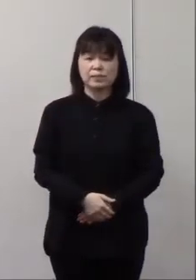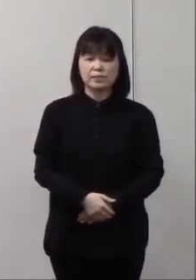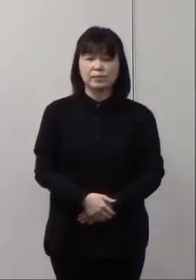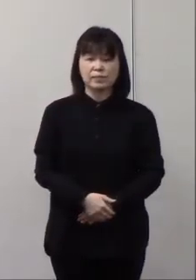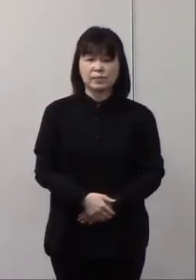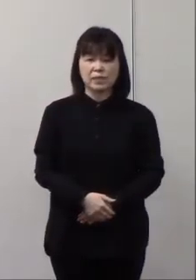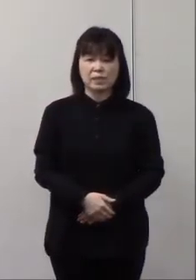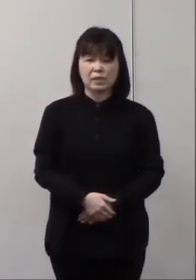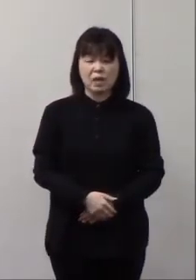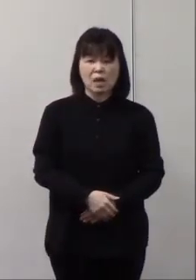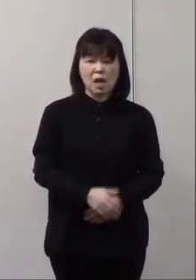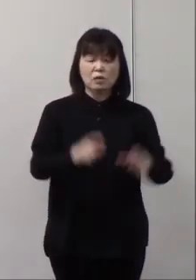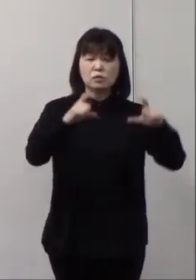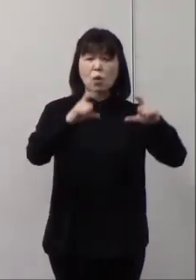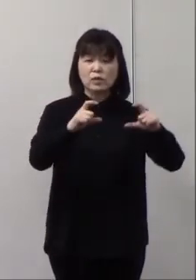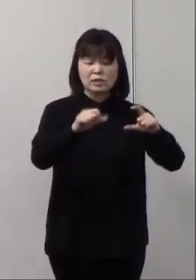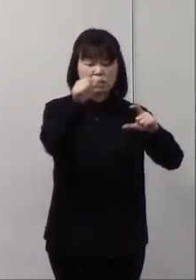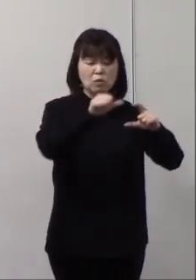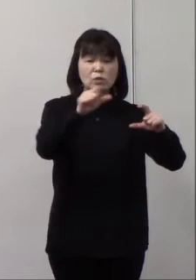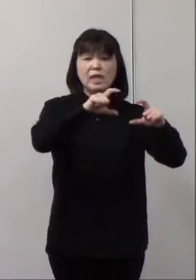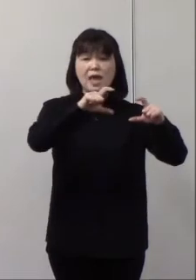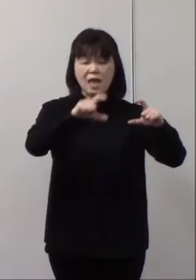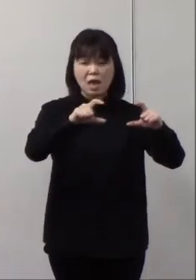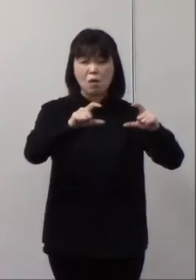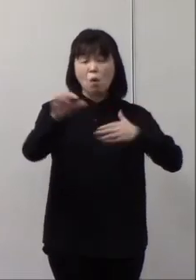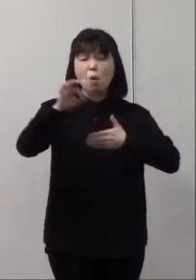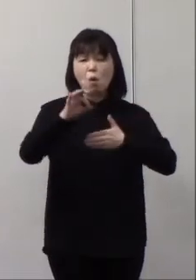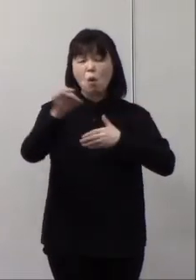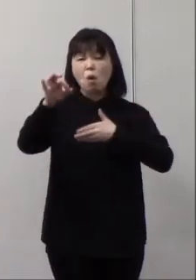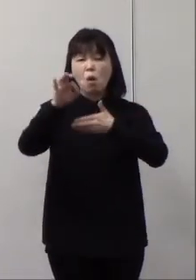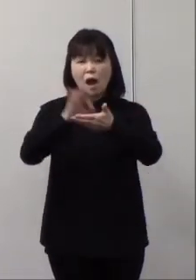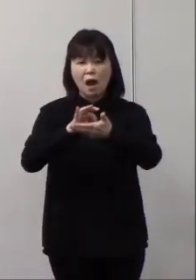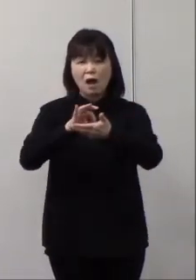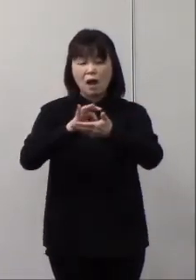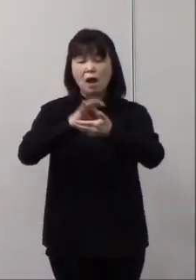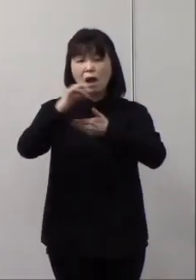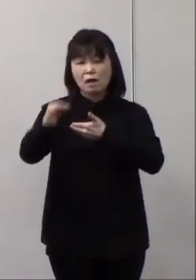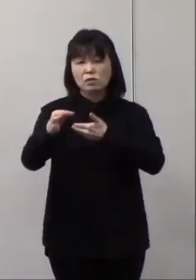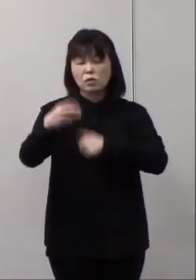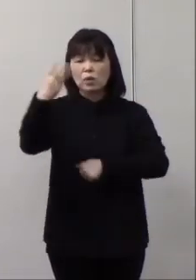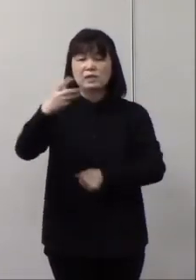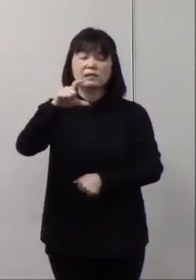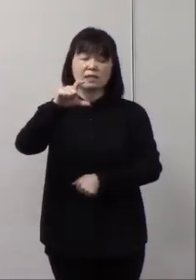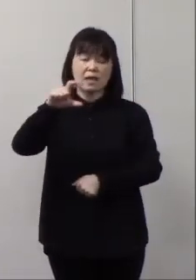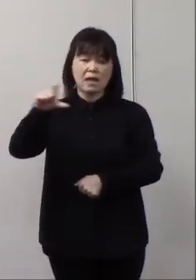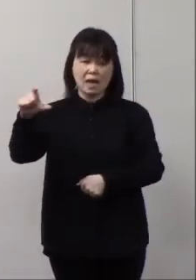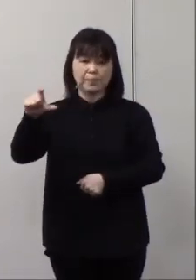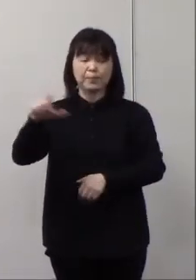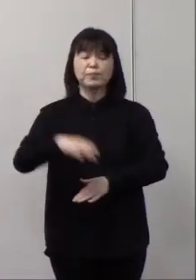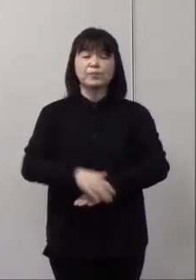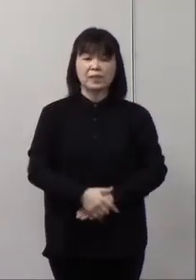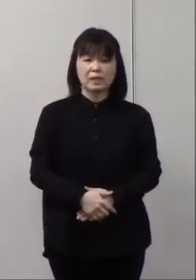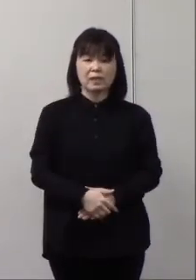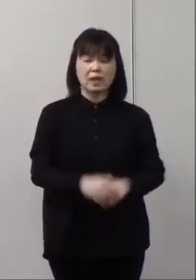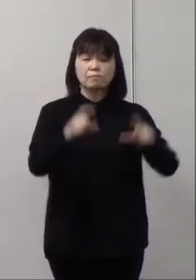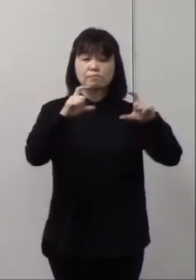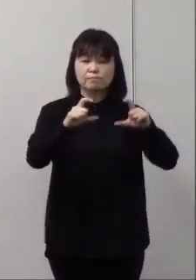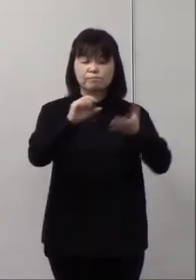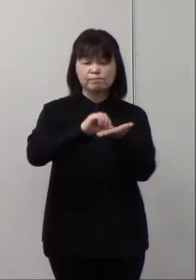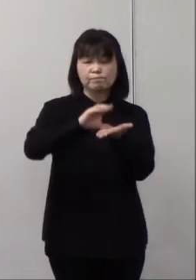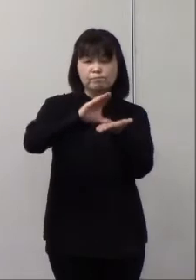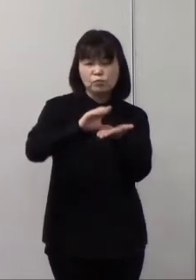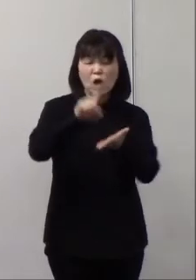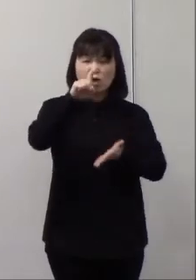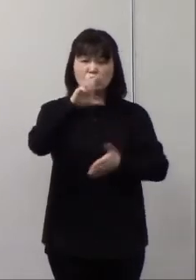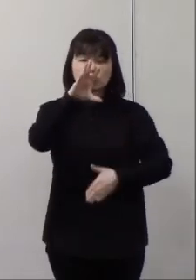5000円相当の商品券を3000円で販売するというものでございます。10万組を用意し